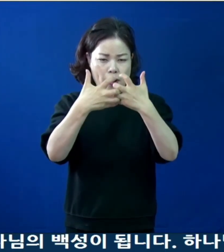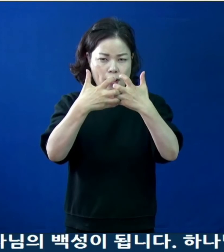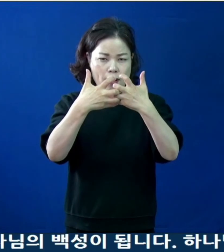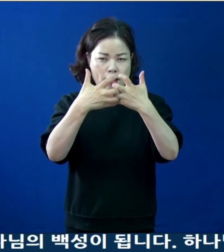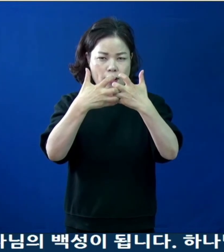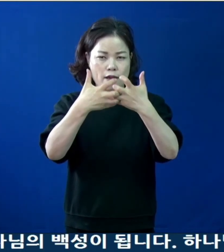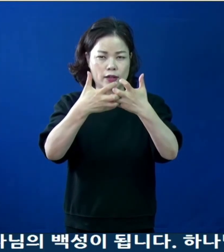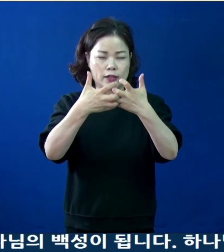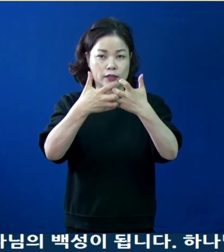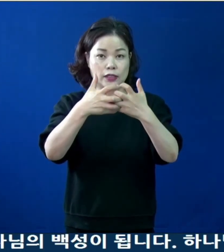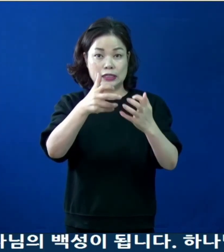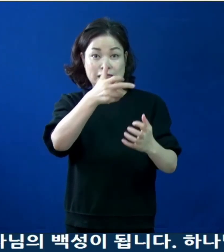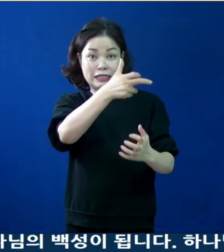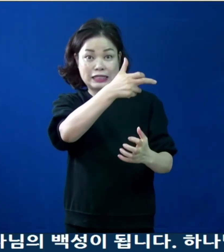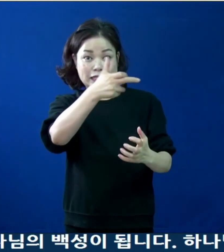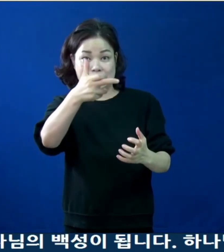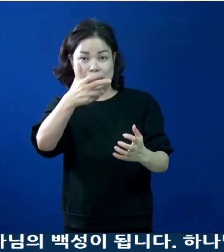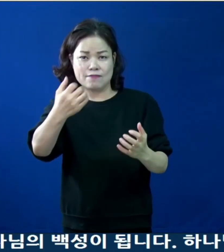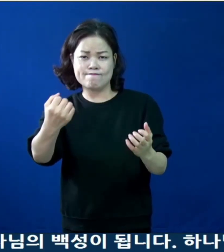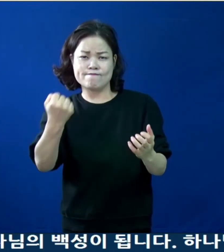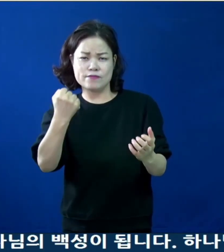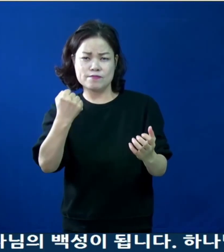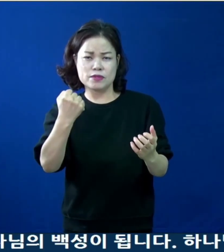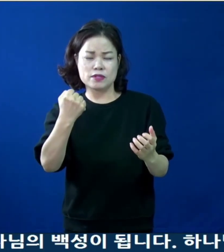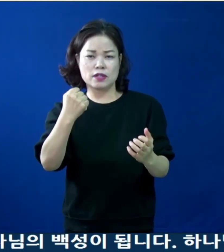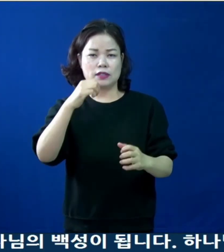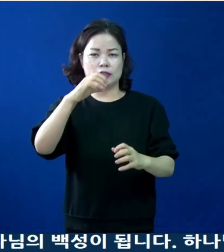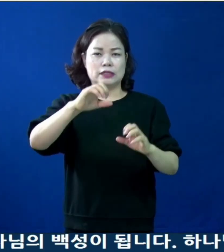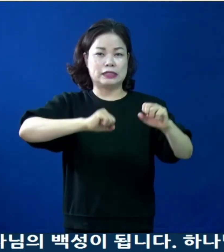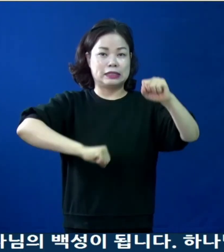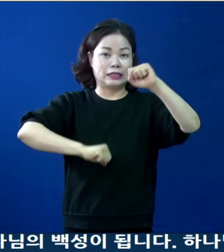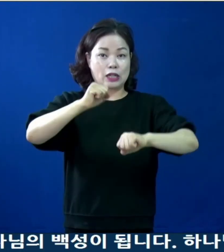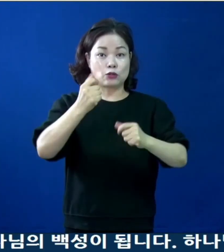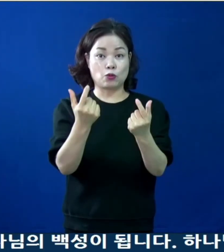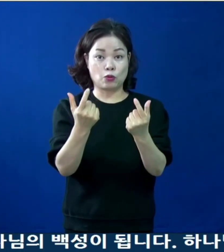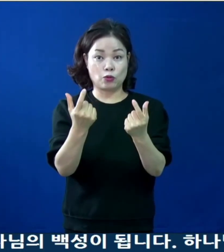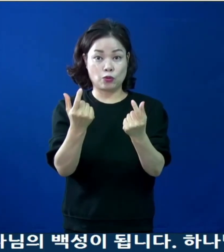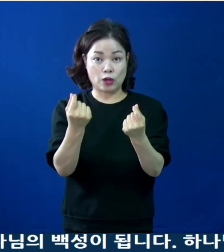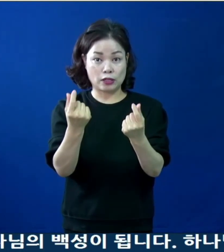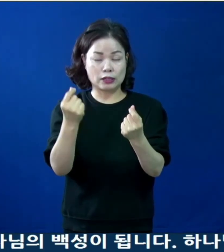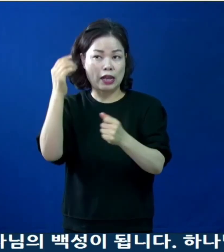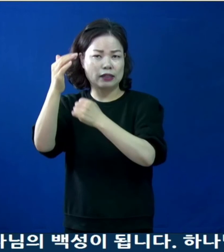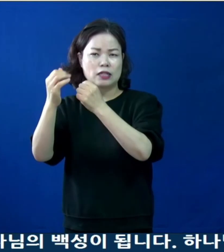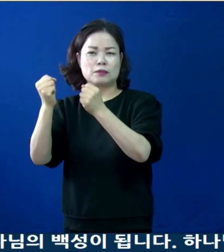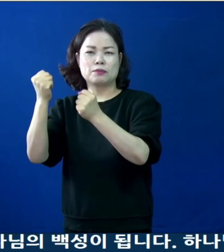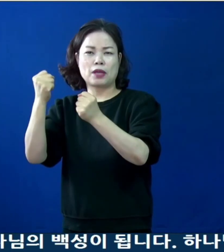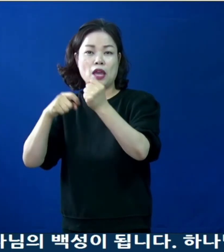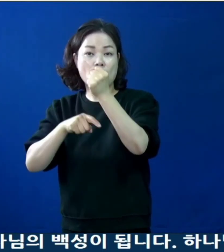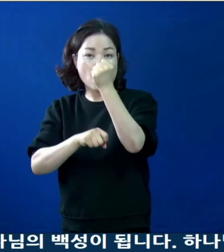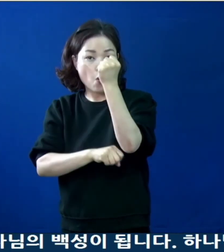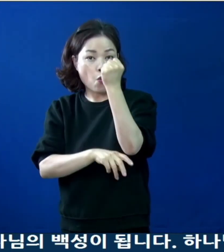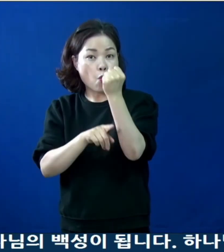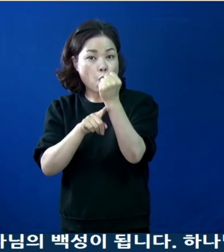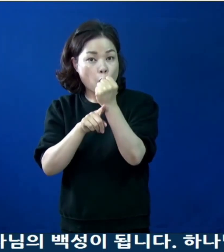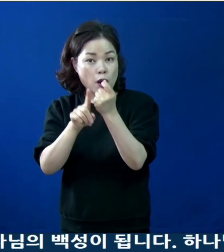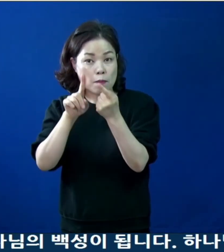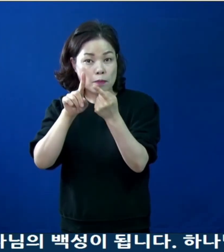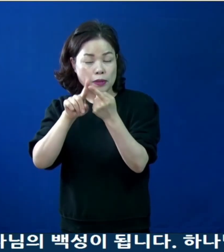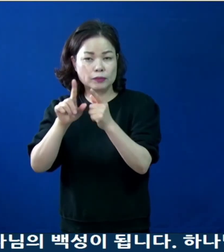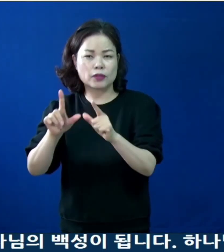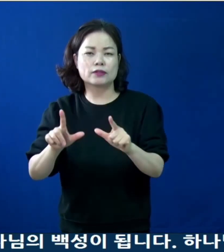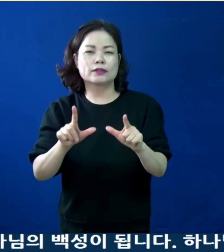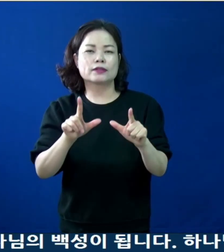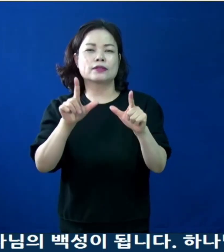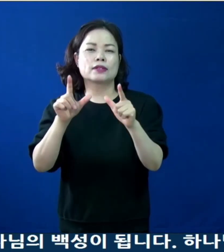맞물려서 거대한 힘을 내는 하나님의 원리예요. 이 말씀 따라 그렇게